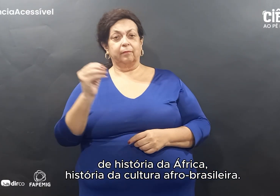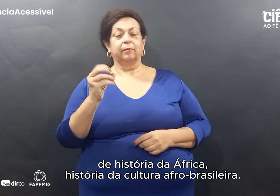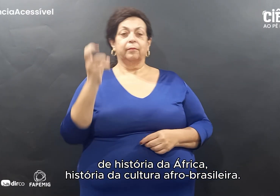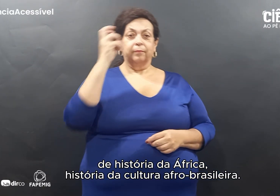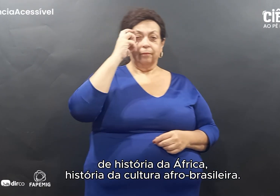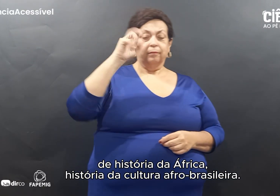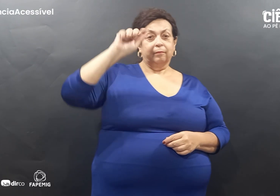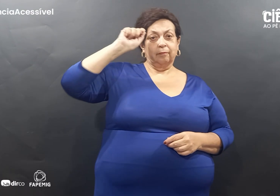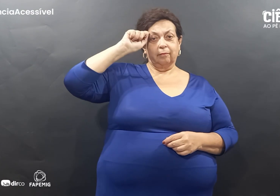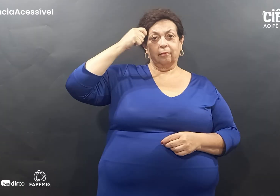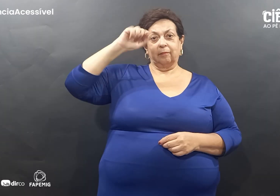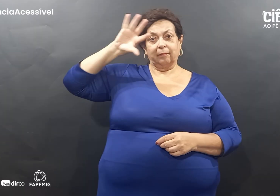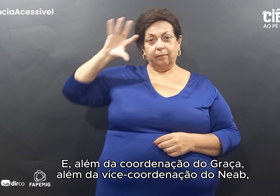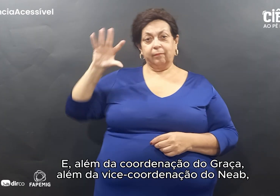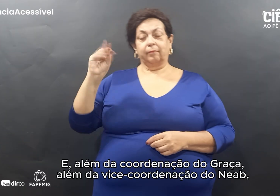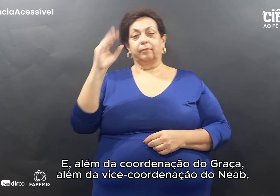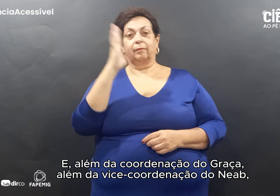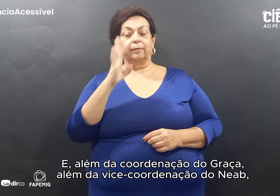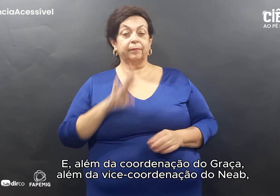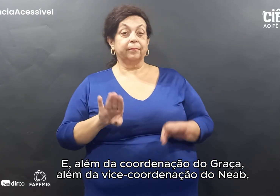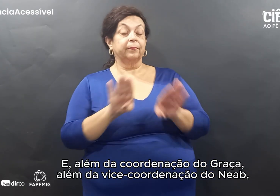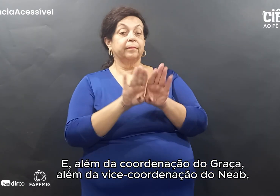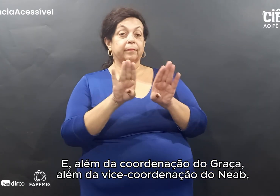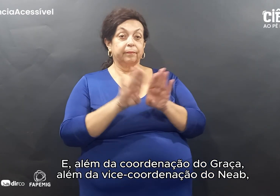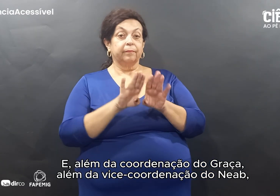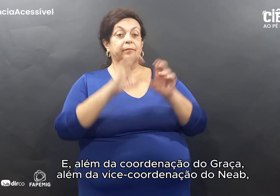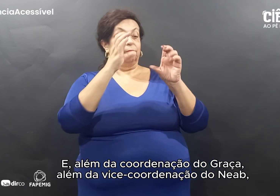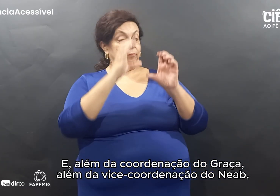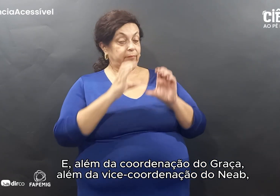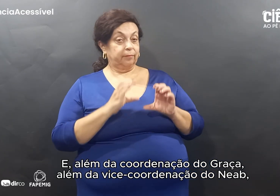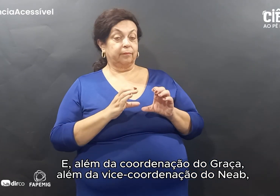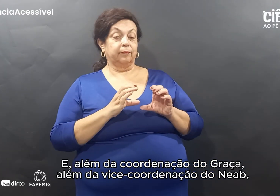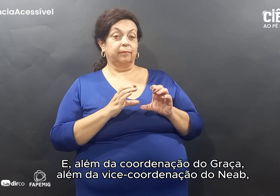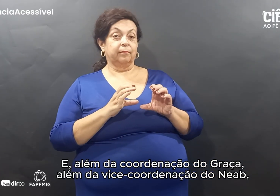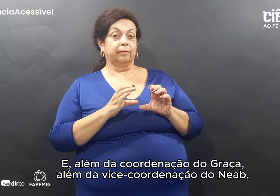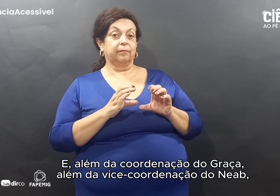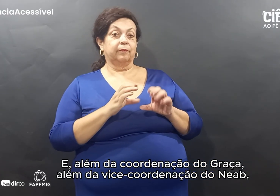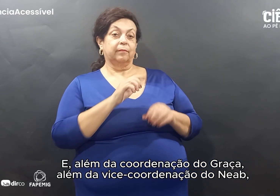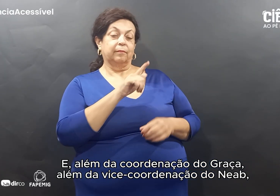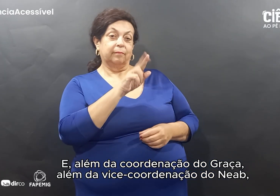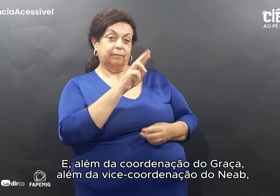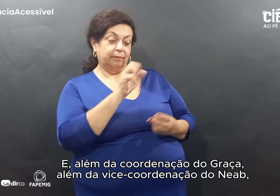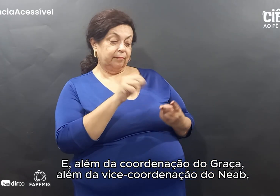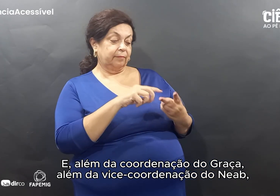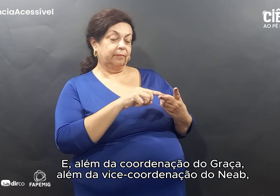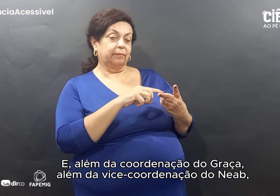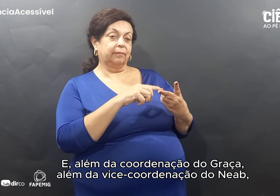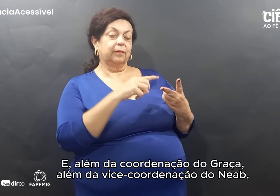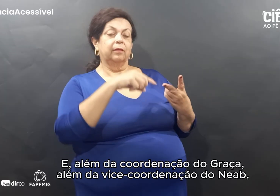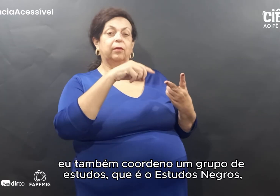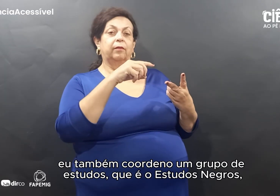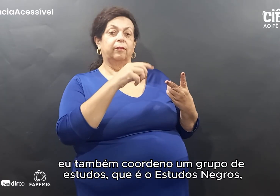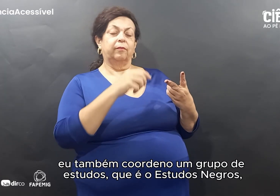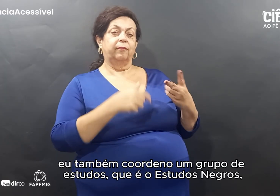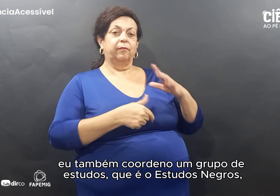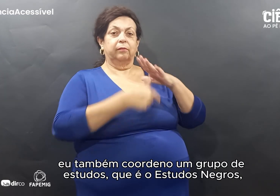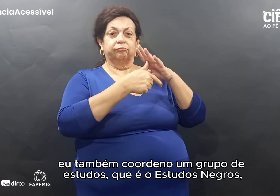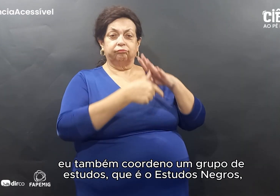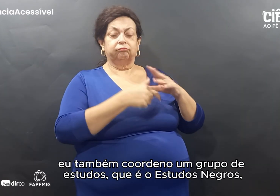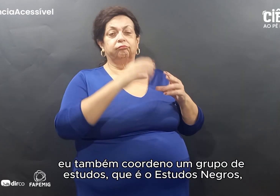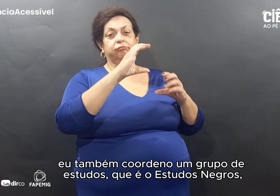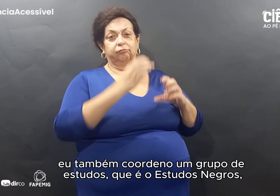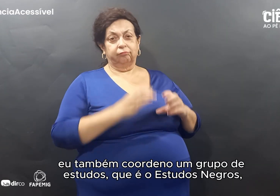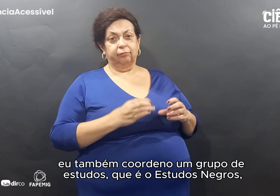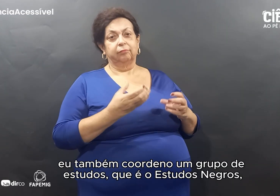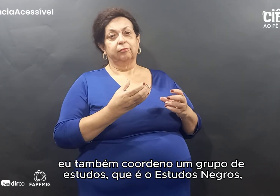cultura afro-brasileira. E além da coordenação do Graça, além da vice-coordenação do NEAB, eu também coordeno